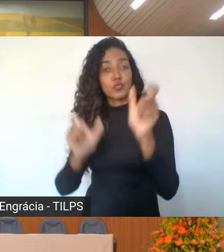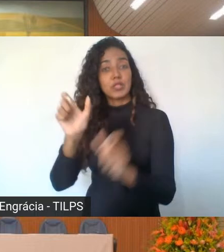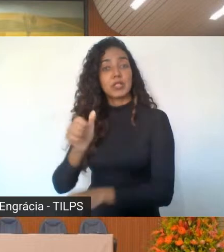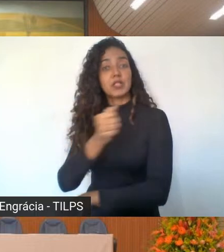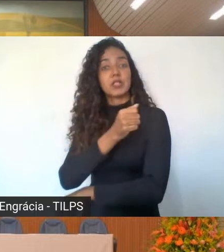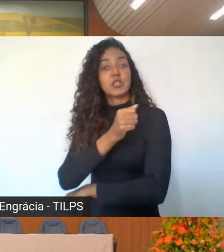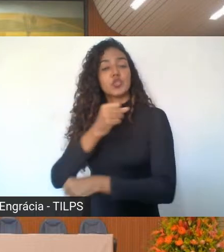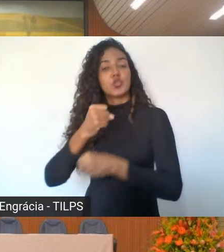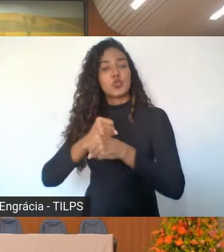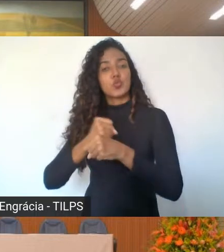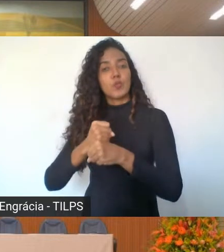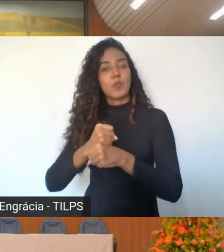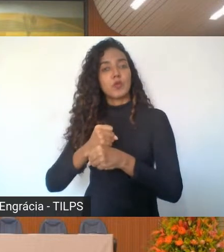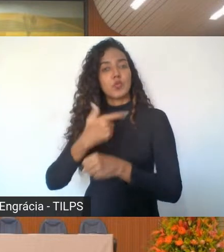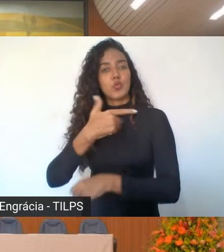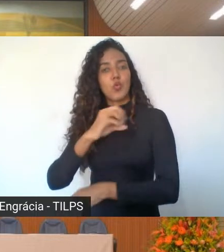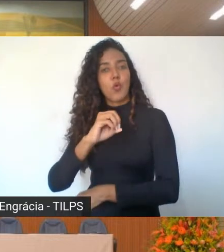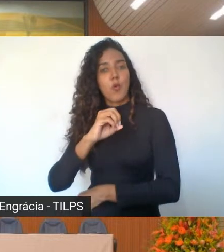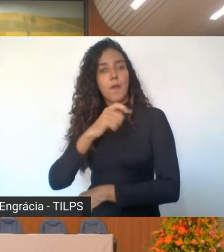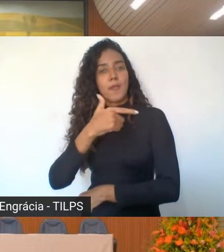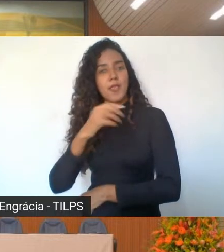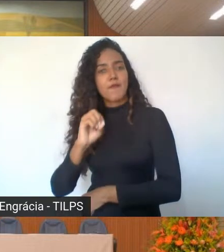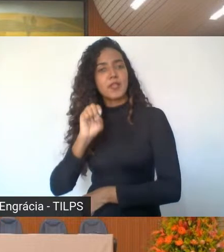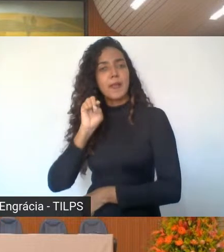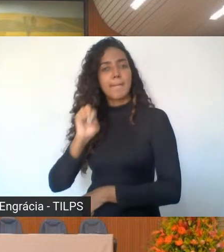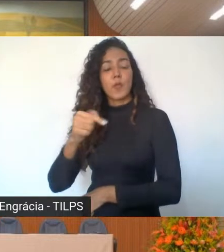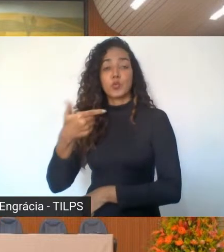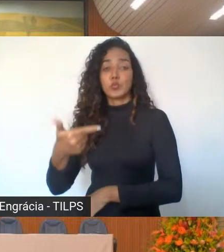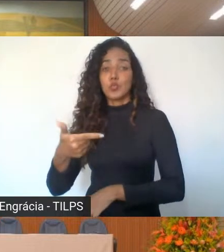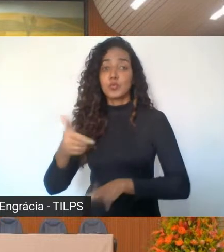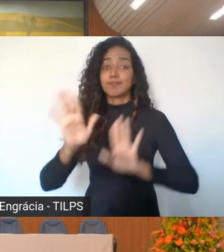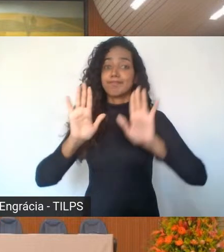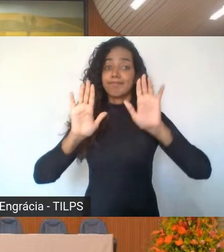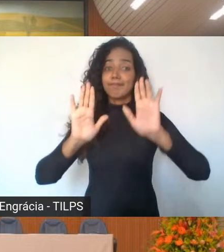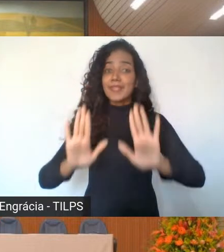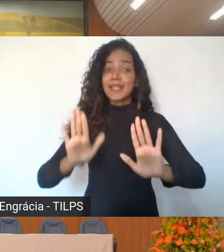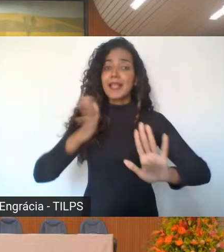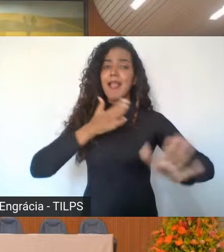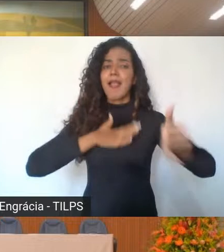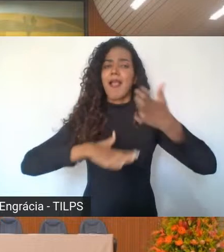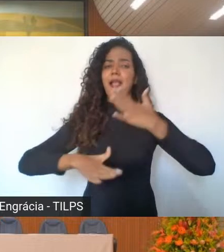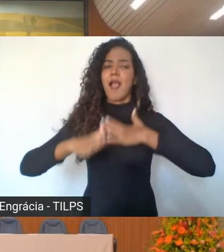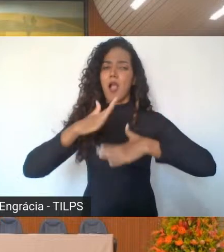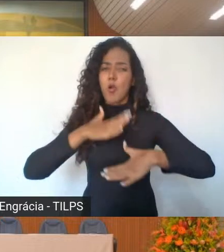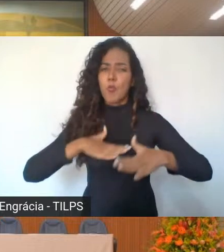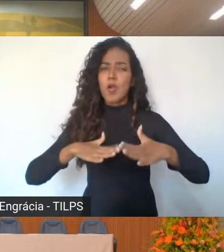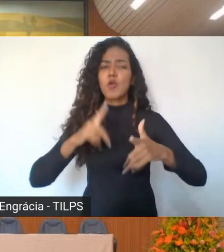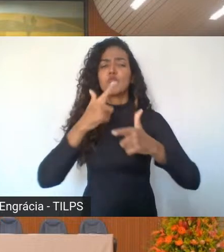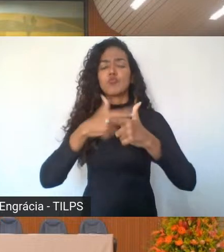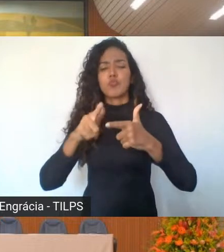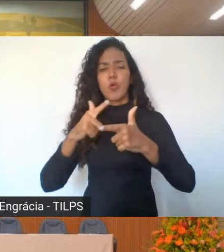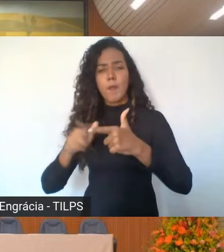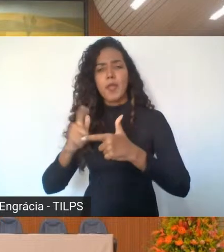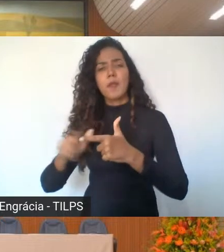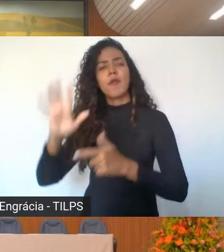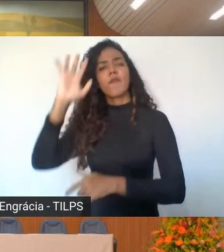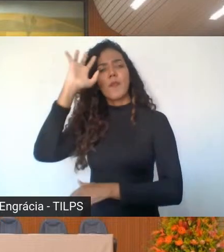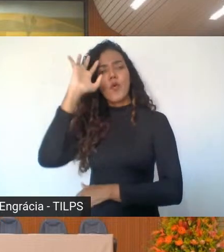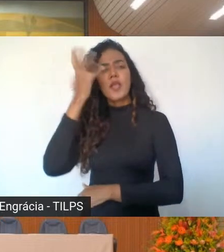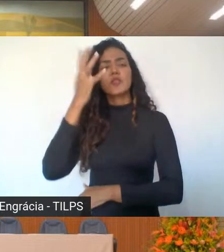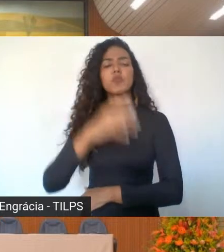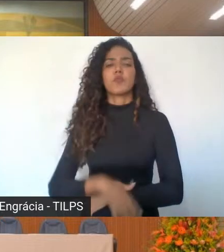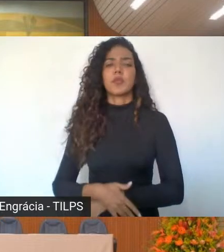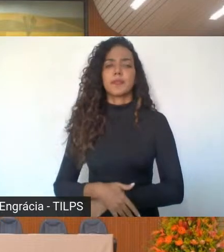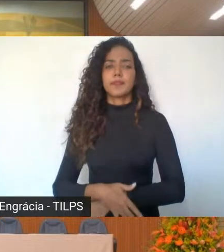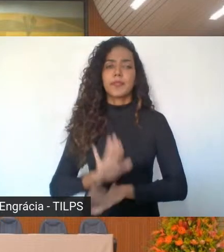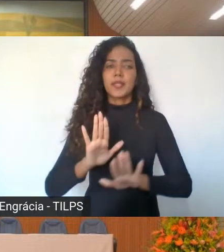antes da minha fala, tenham calma, vamos resolver todos os problemas. Uma coisa a cada seu tempo. Nós somos